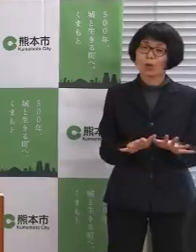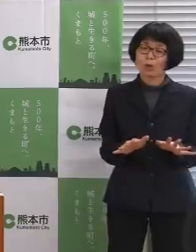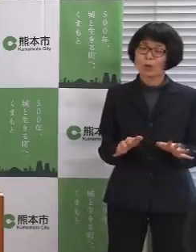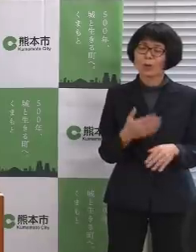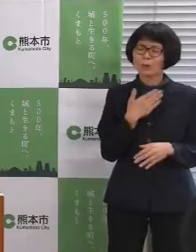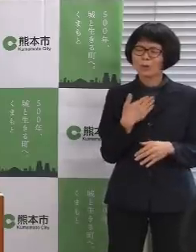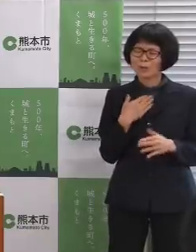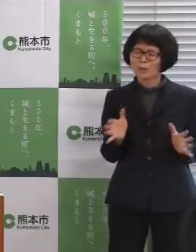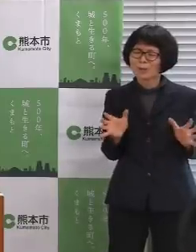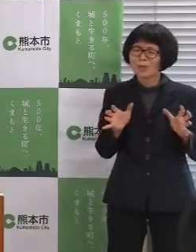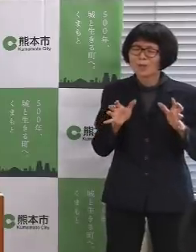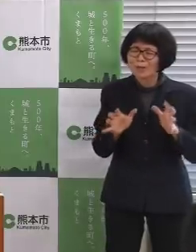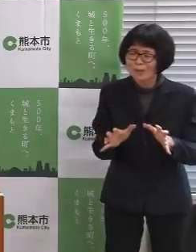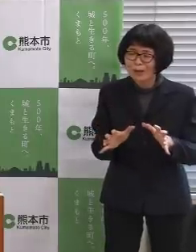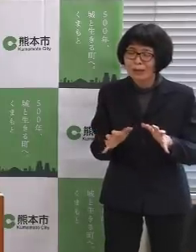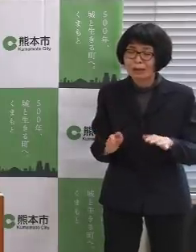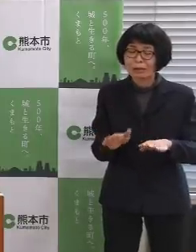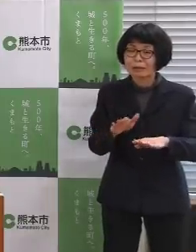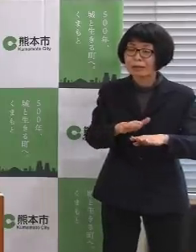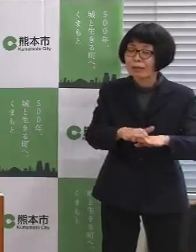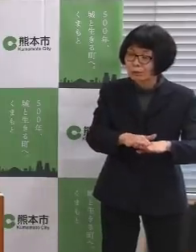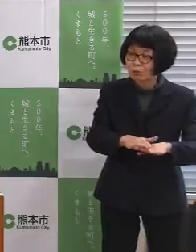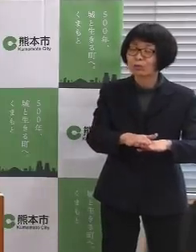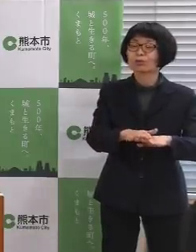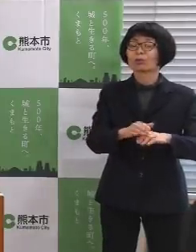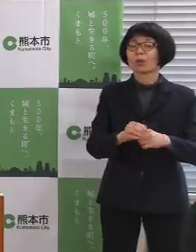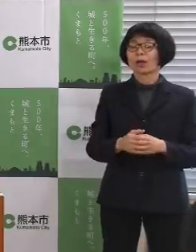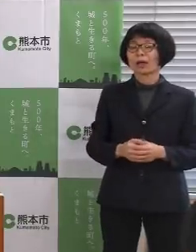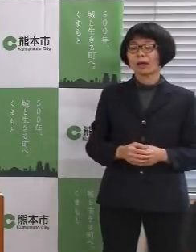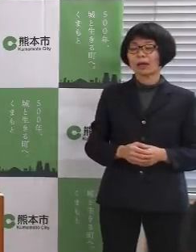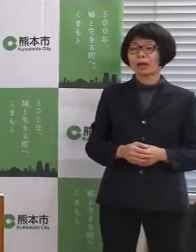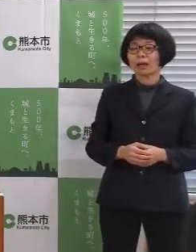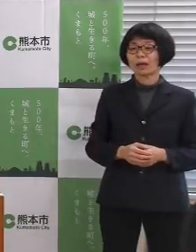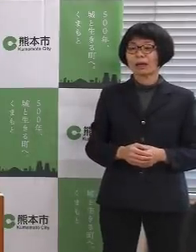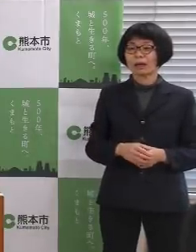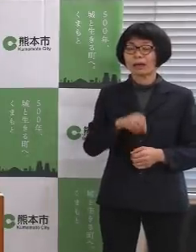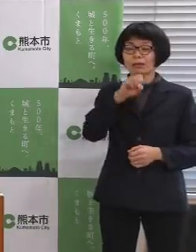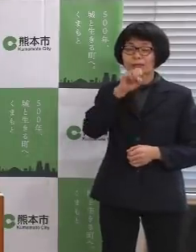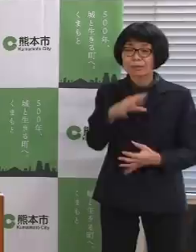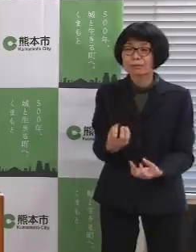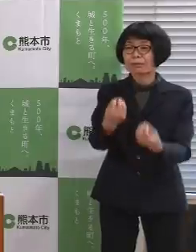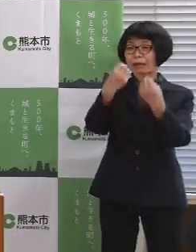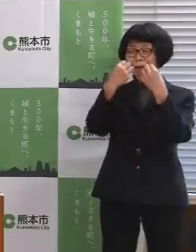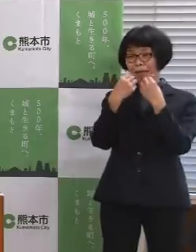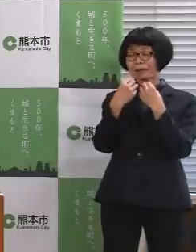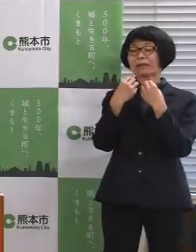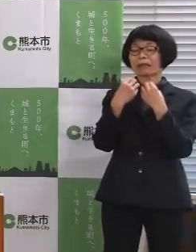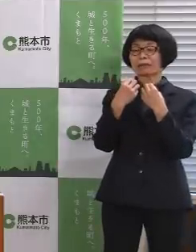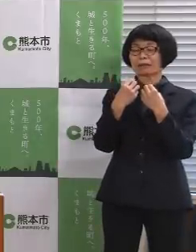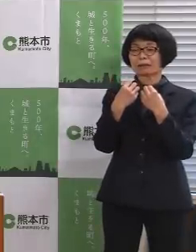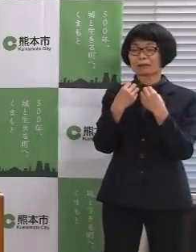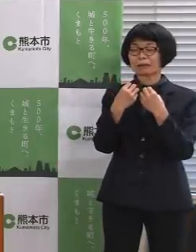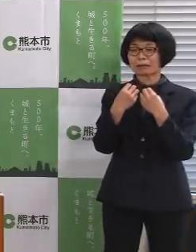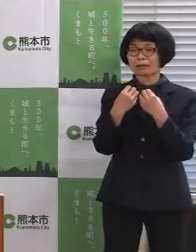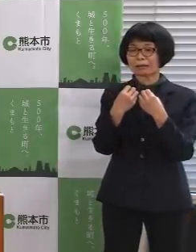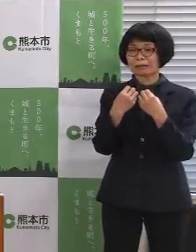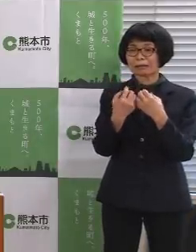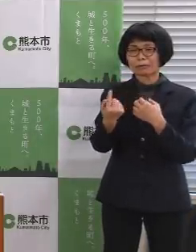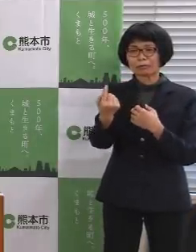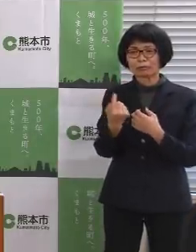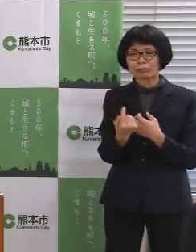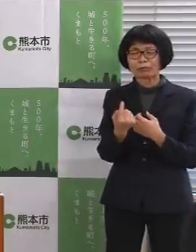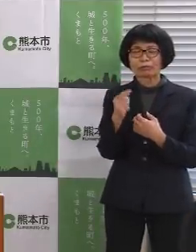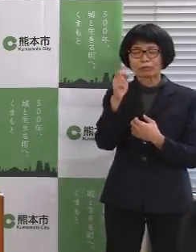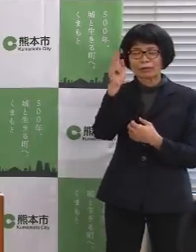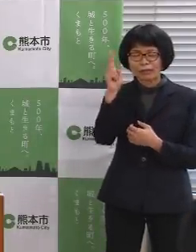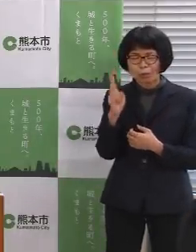とやっぱり接触あるいはそういう飛沫感染のですね、やっぱり可能性がやっぱりあ